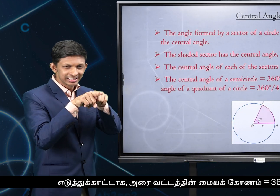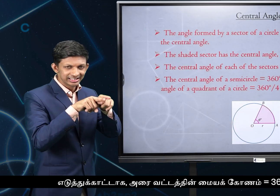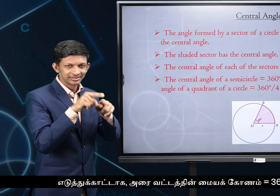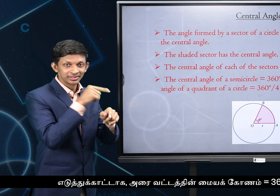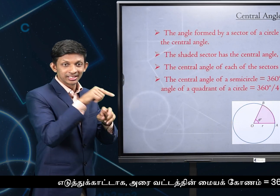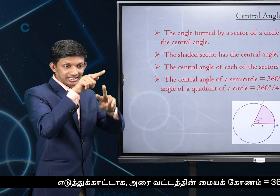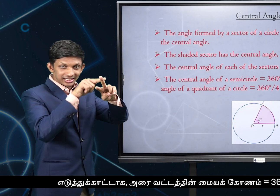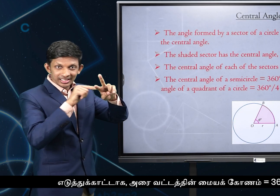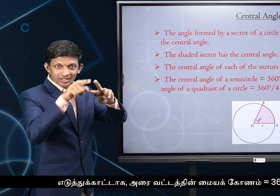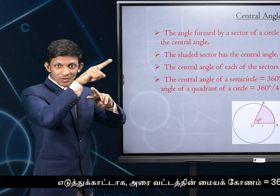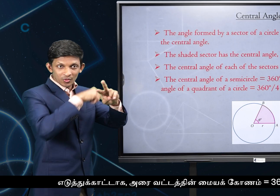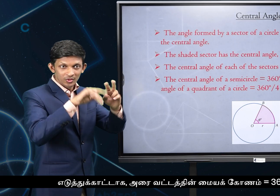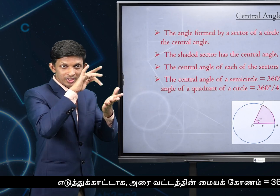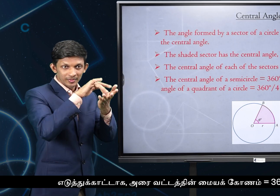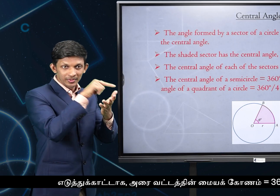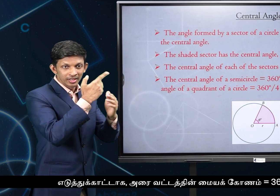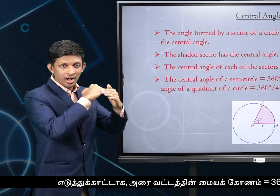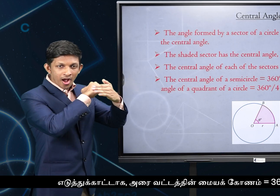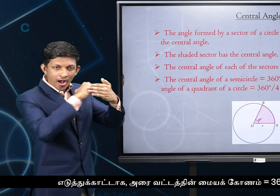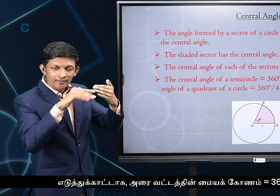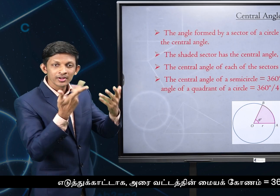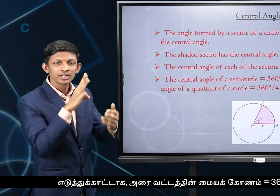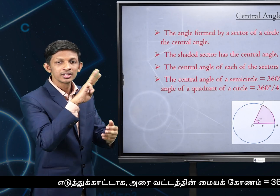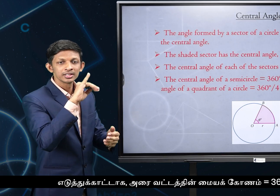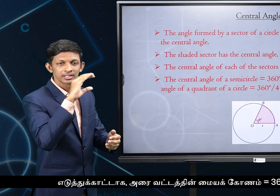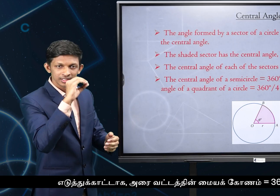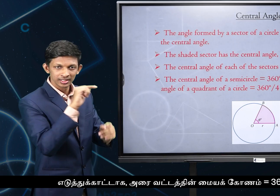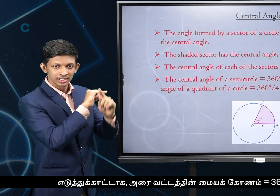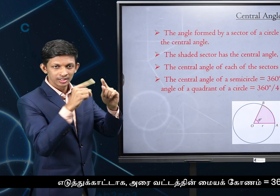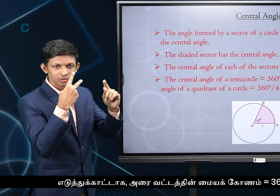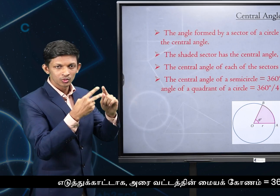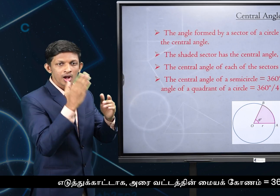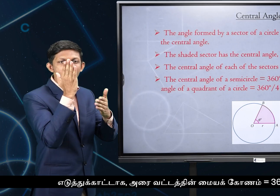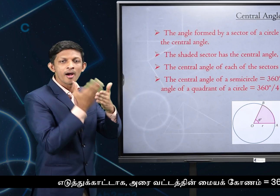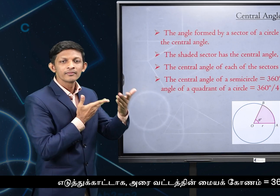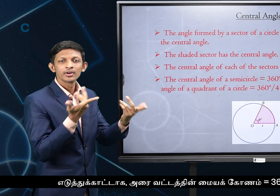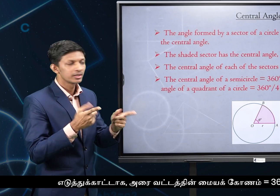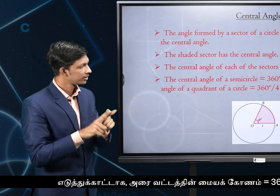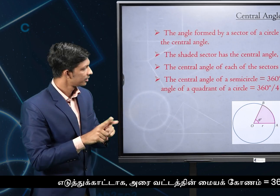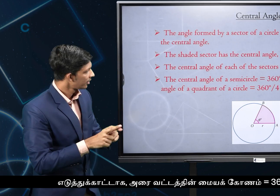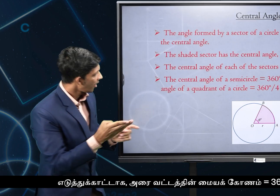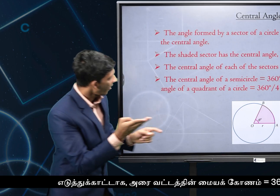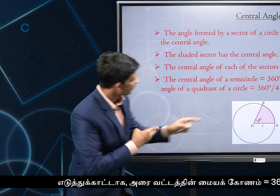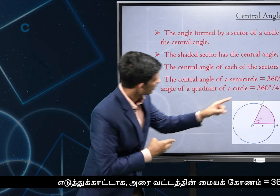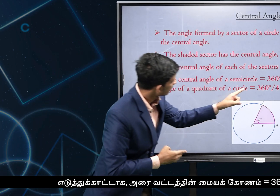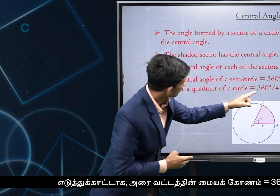எடுத்துக்காட்டாக, அரைவட்டத்தின் மைய கோணம் ஈடு 360 டிகிரி கீழ் 2